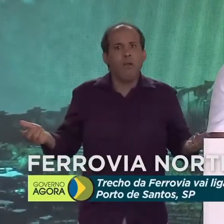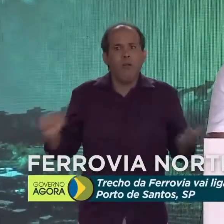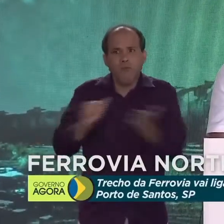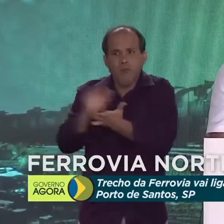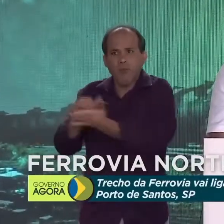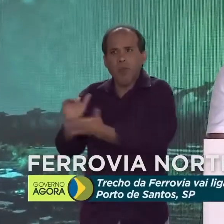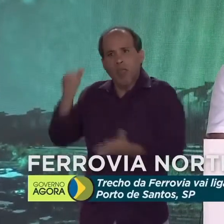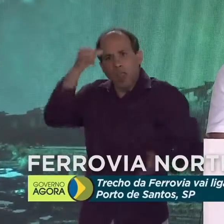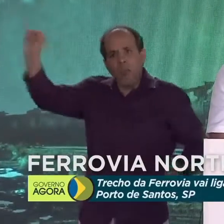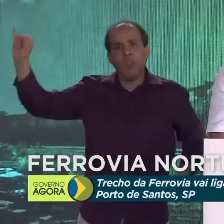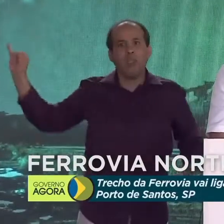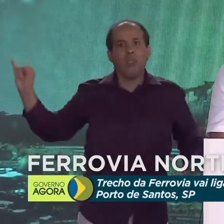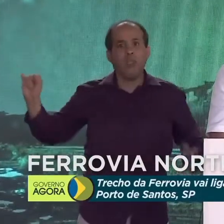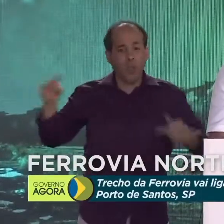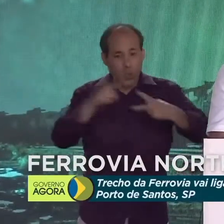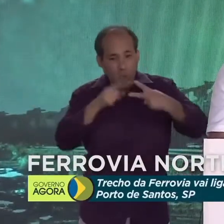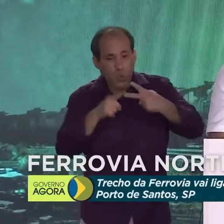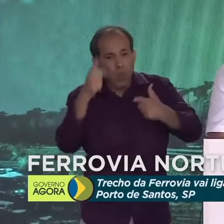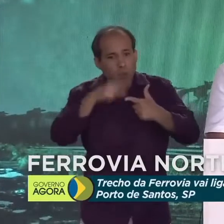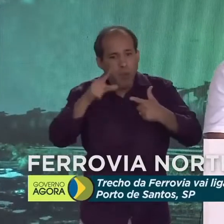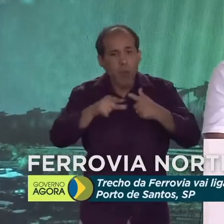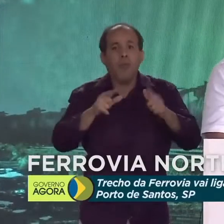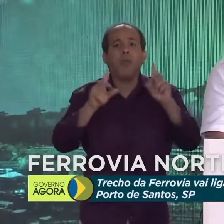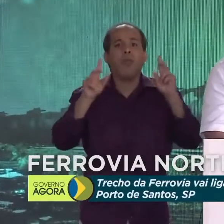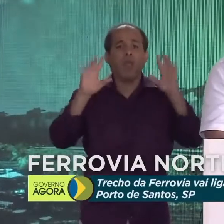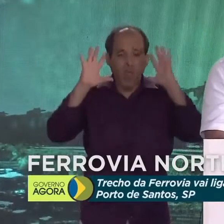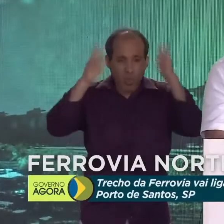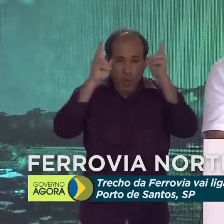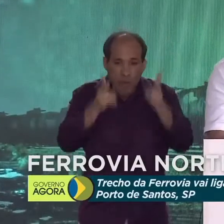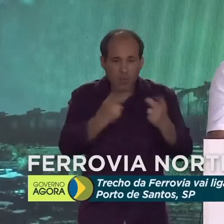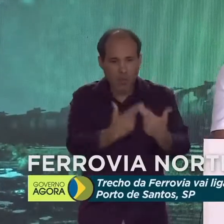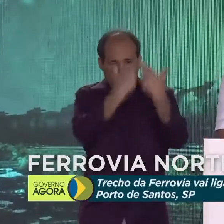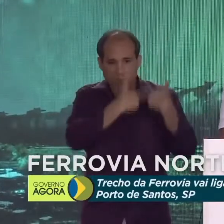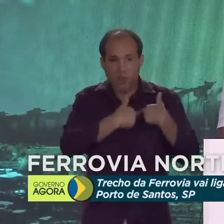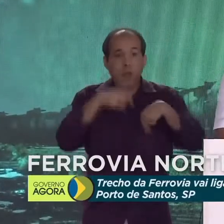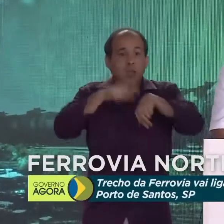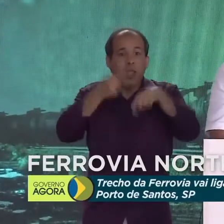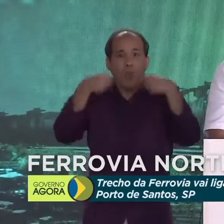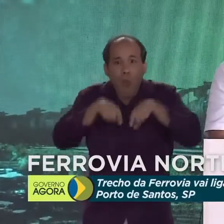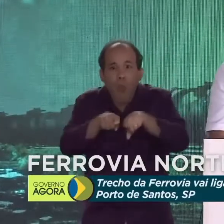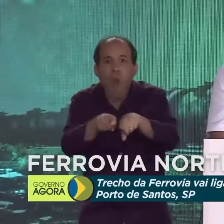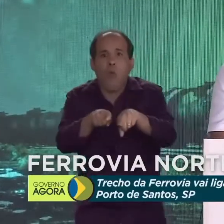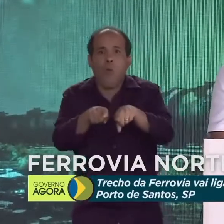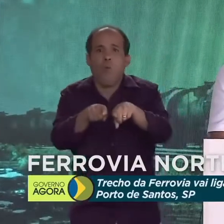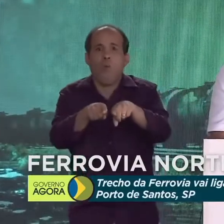São dois problemas que temos que tratar com a mesma responsabilidade e de forma simultânea.